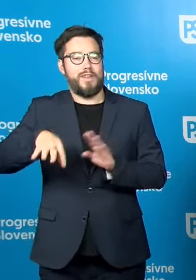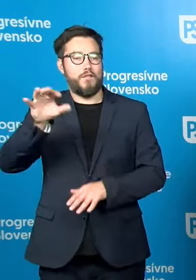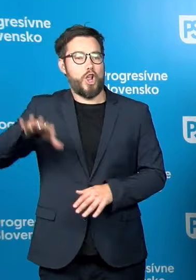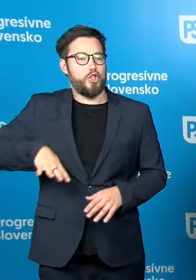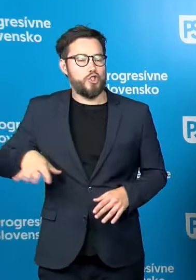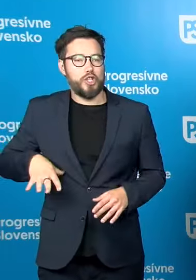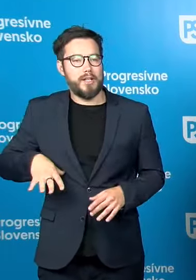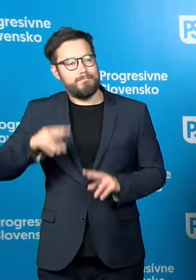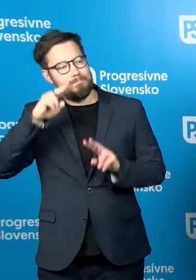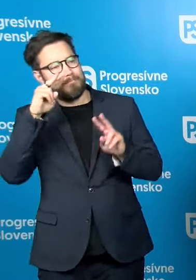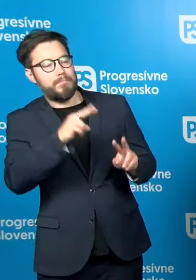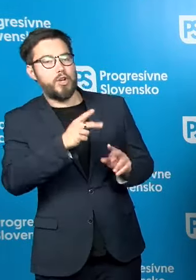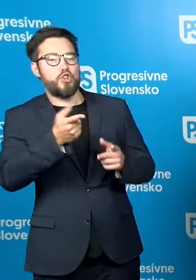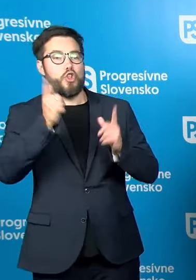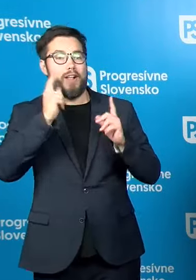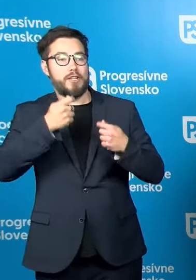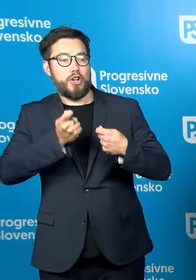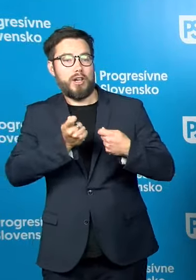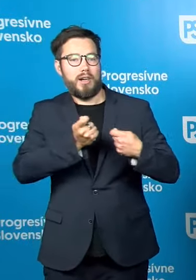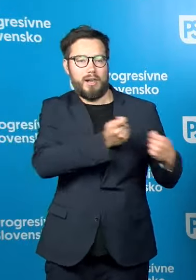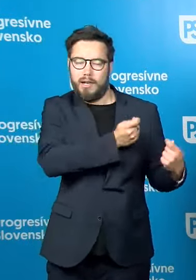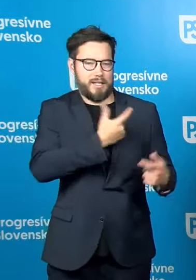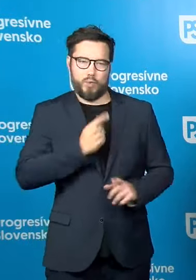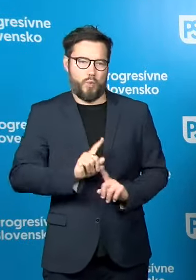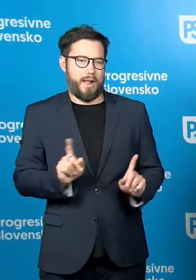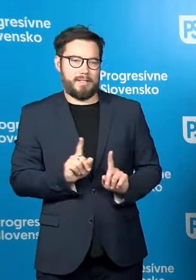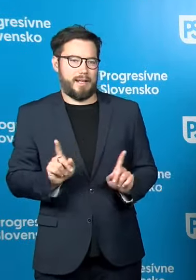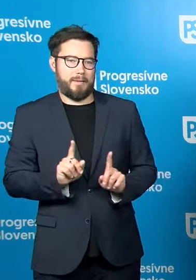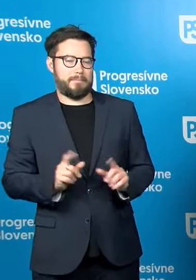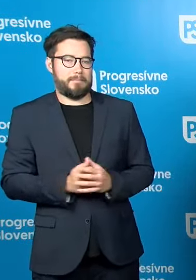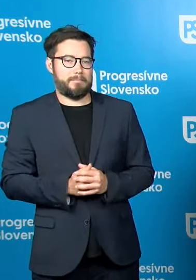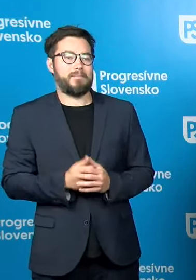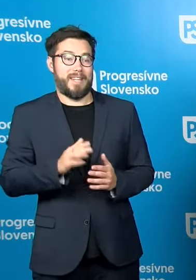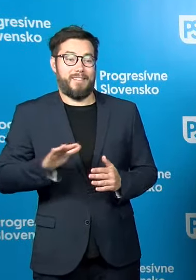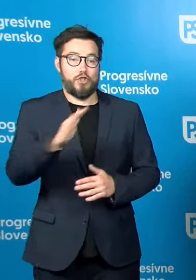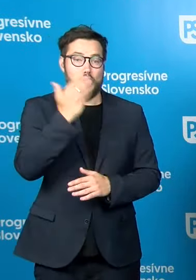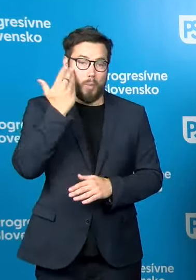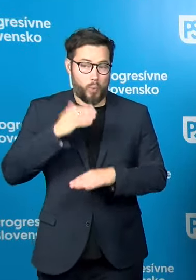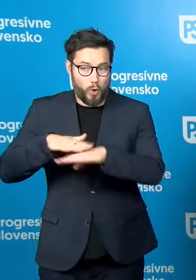kam ťahajú Slovensko. A ja všetkým týmto ľuďom chcem povedať, že sa to dá.